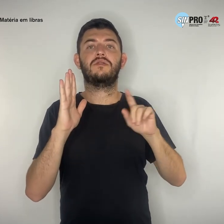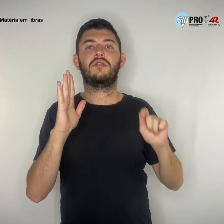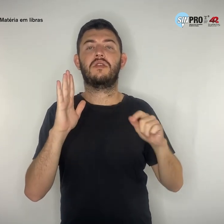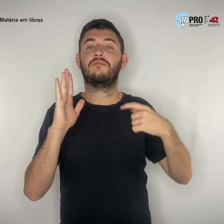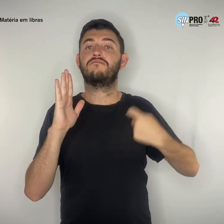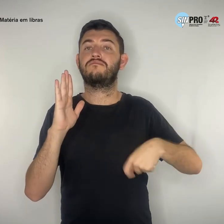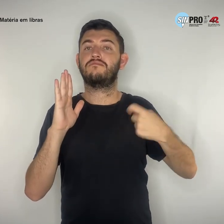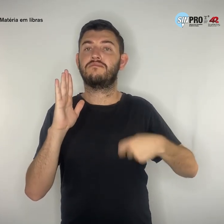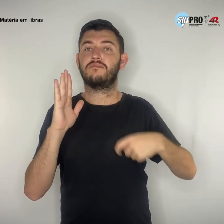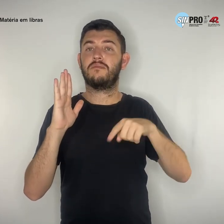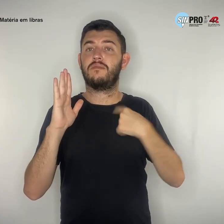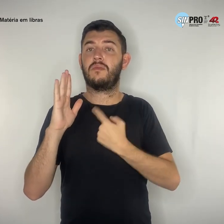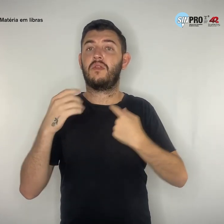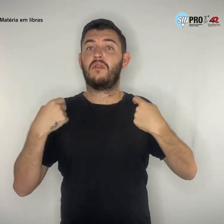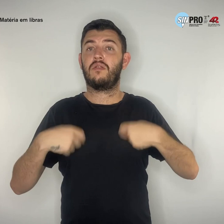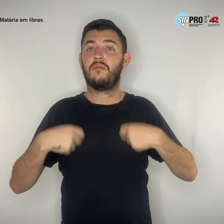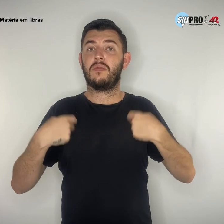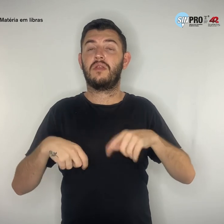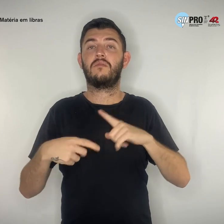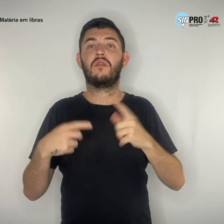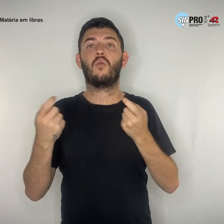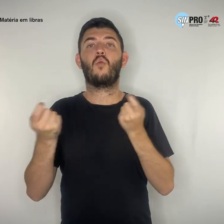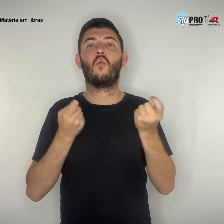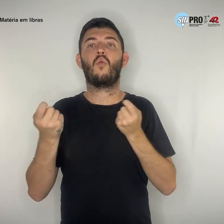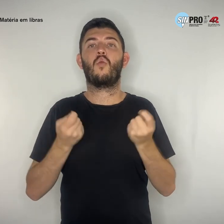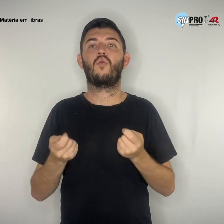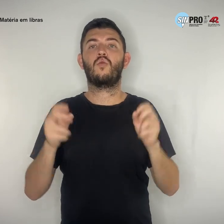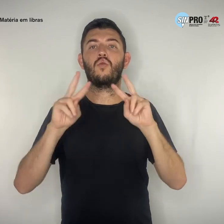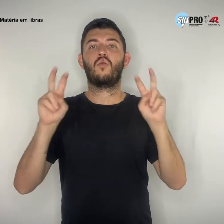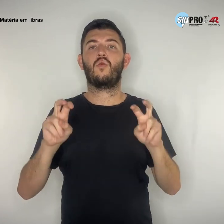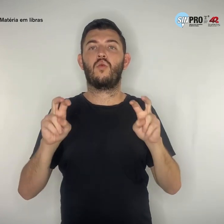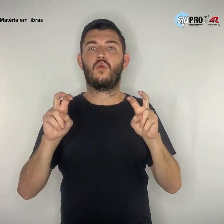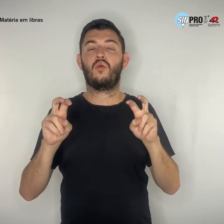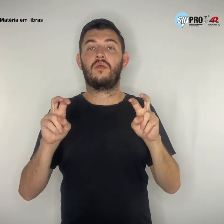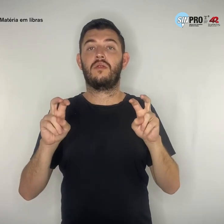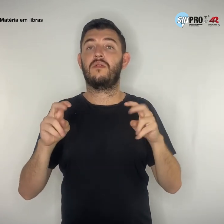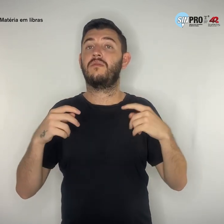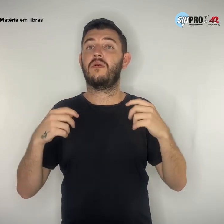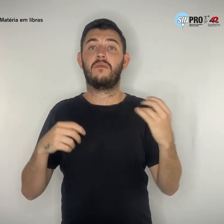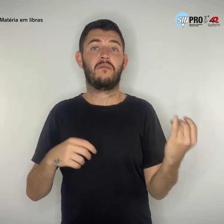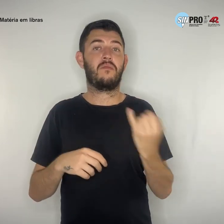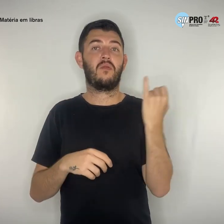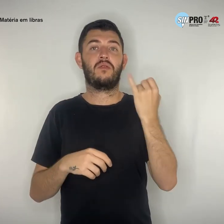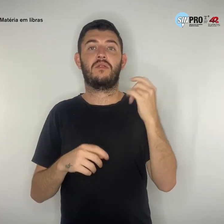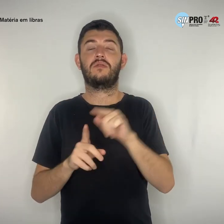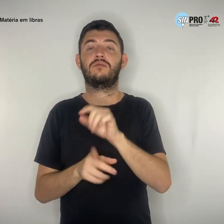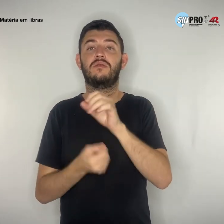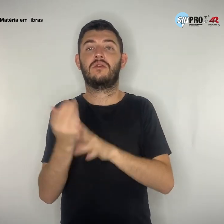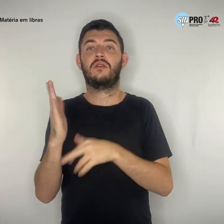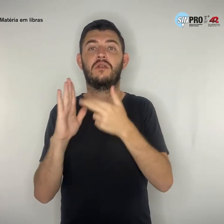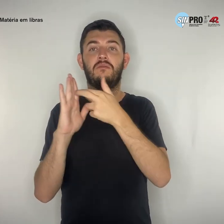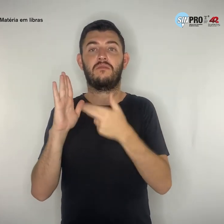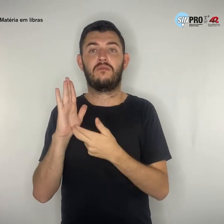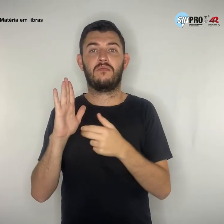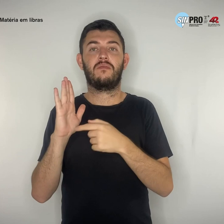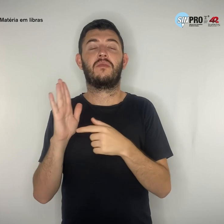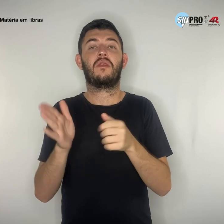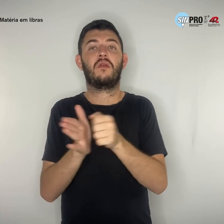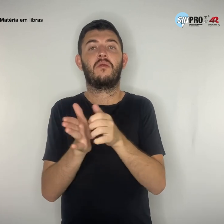Temos que ter um controle sobre isso. É preciso regulamentar, ter punição para